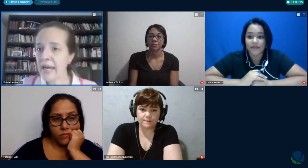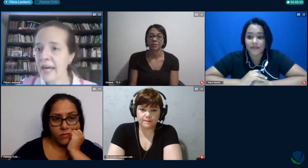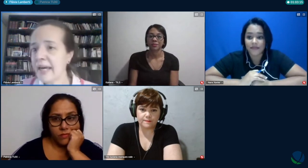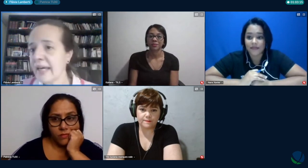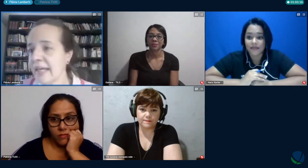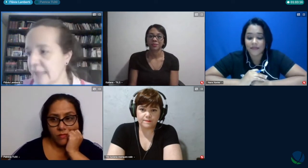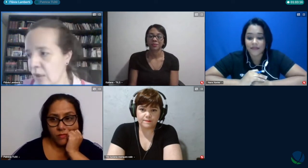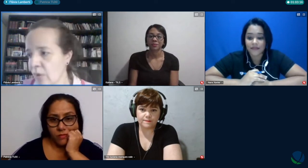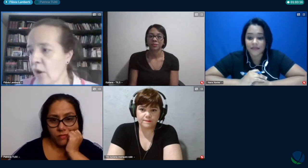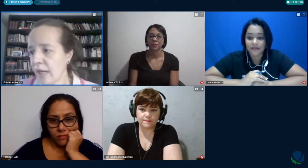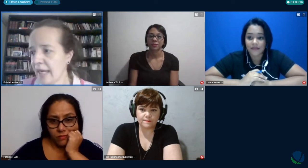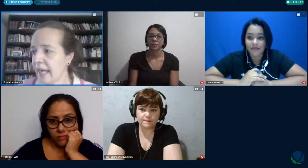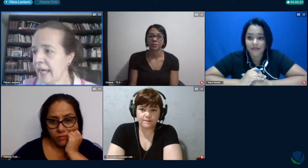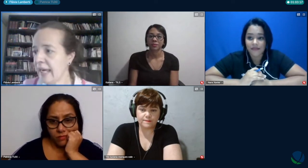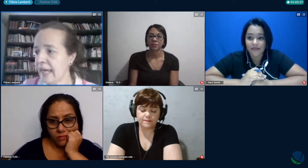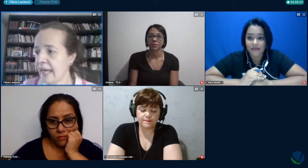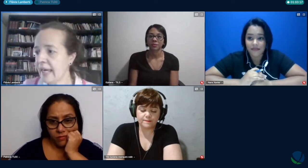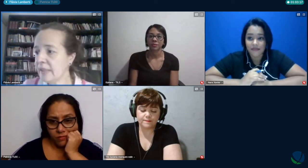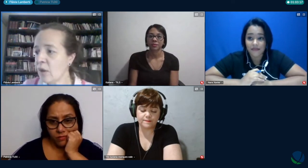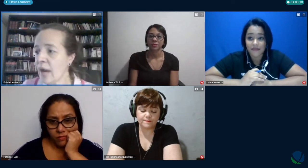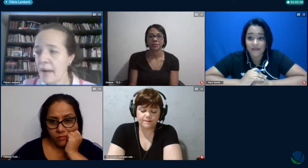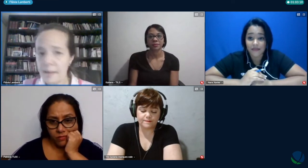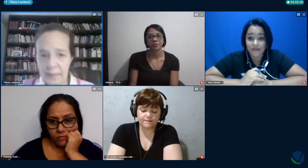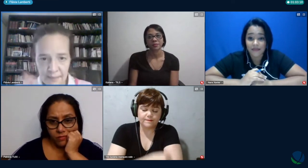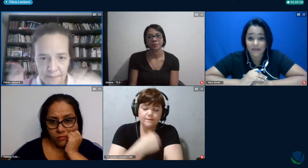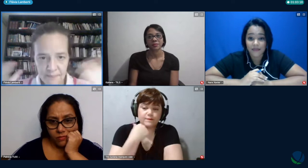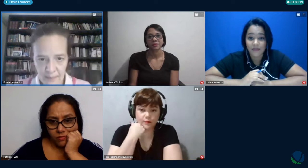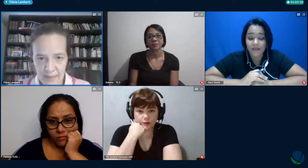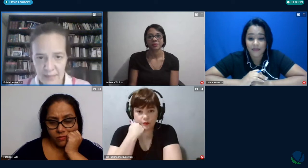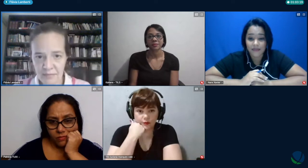Bom, então, olha. Então,